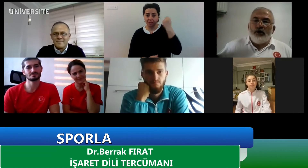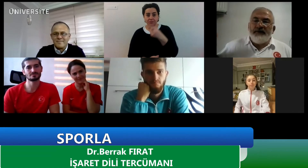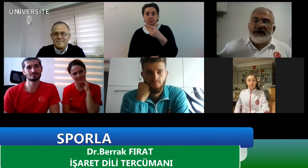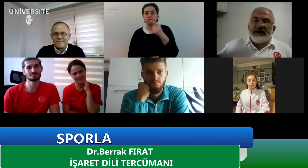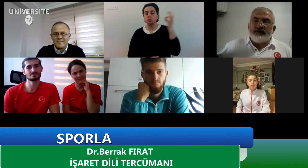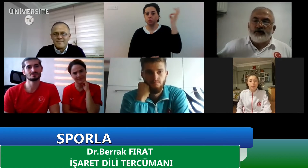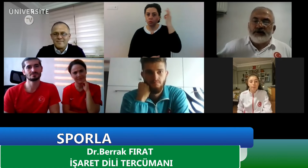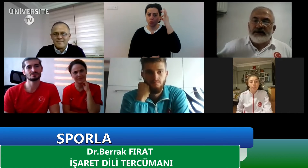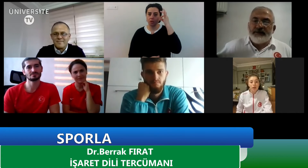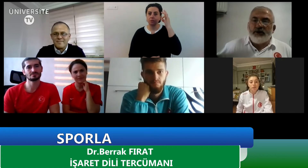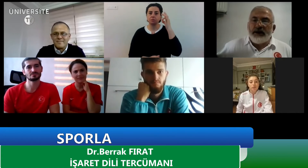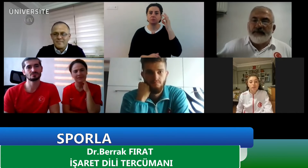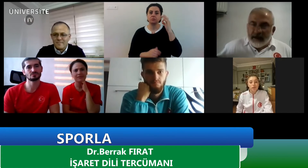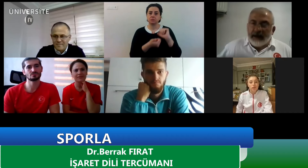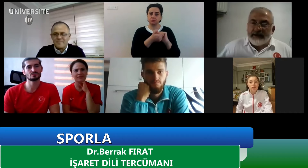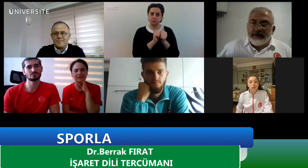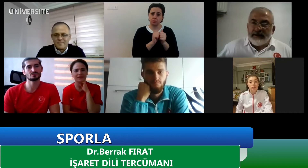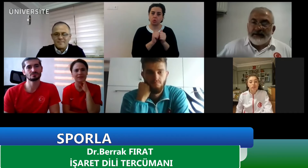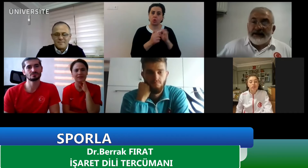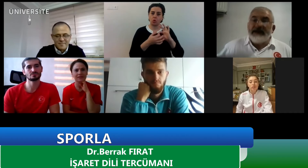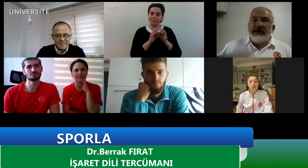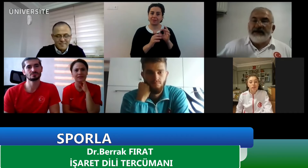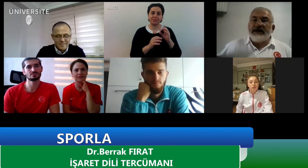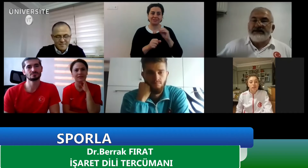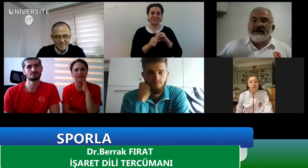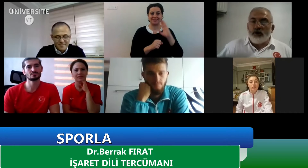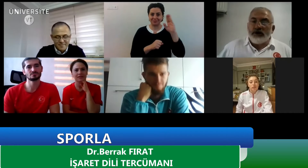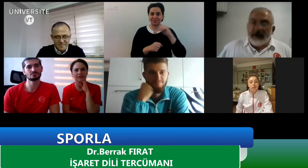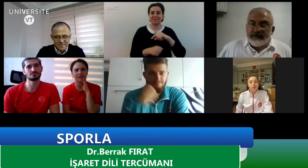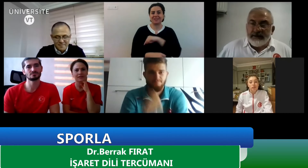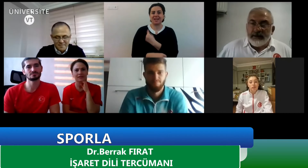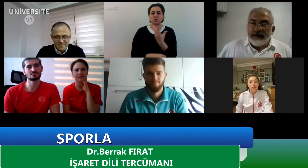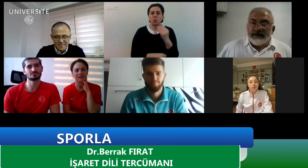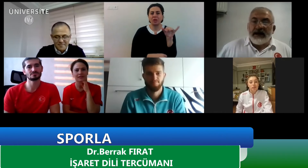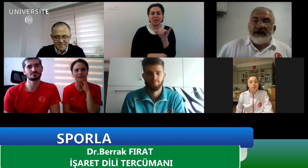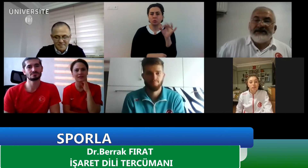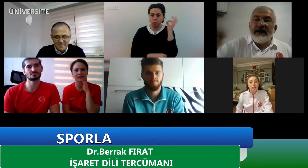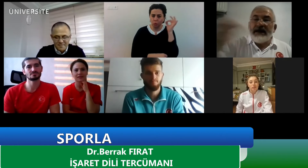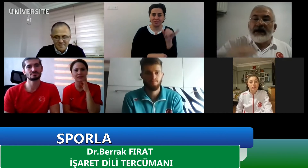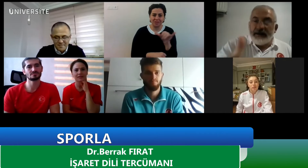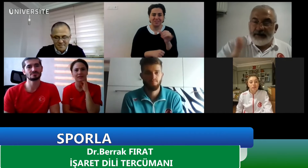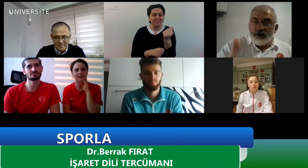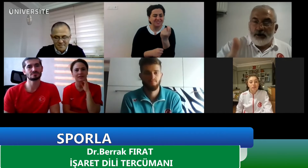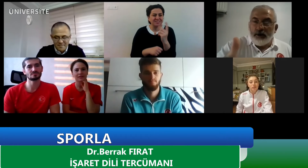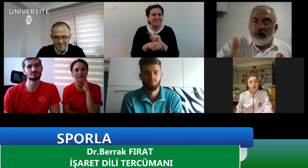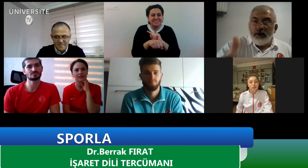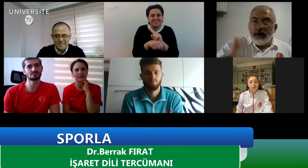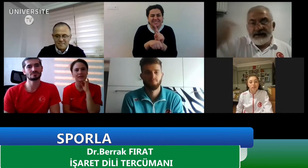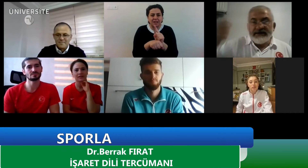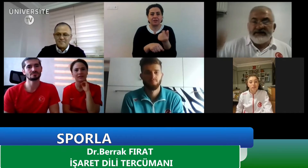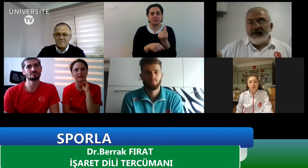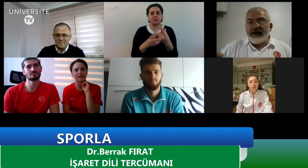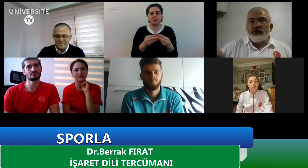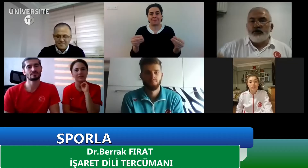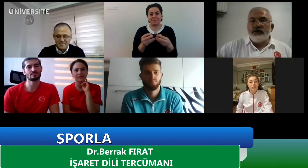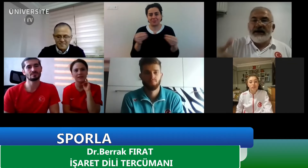normallerin olimpik kadrosunda da bir dönem yer aldı. Dereceleri aslında çok yakın. Saliselerle kaybediyor.